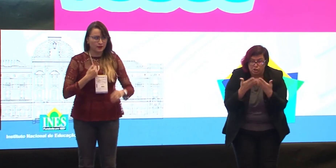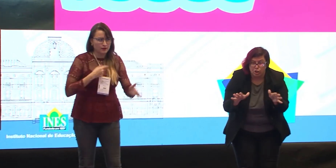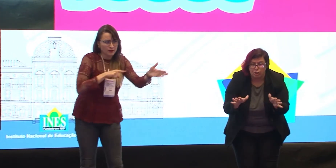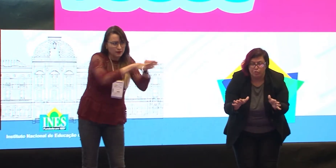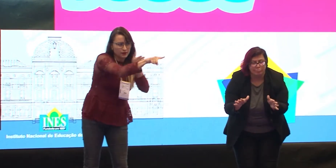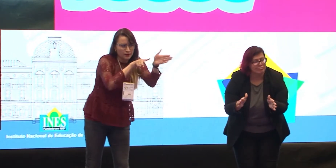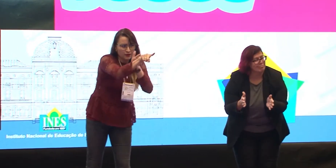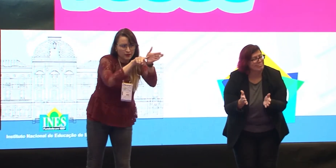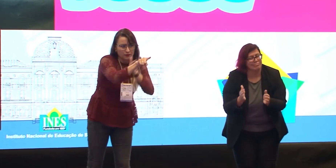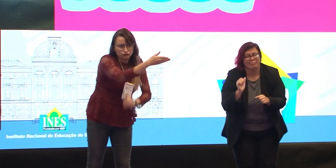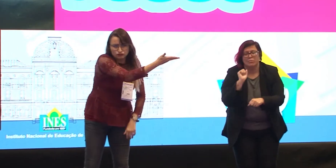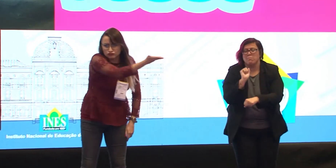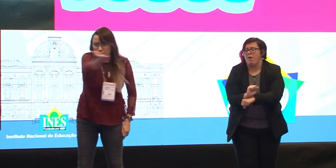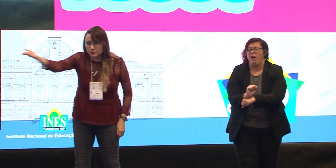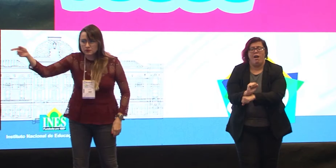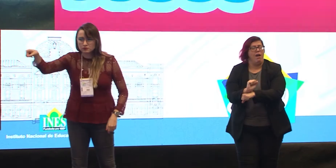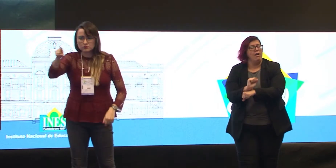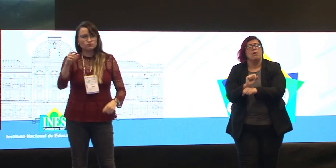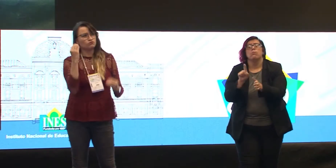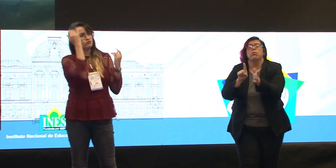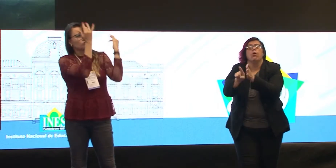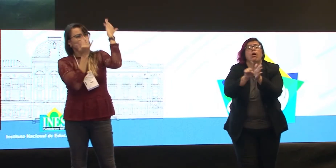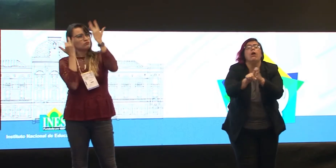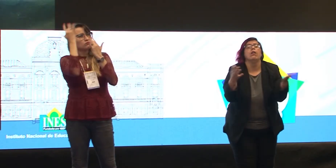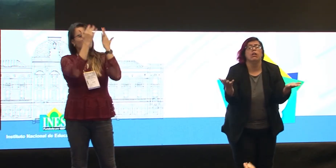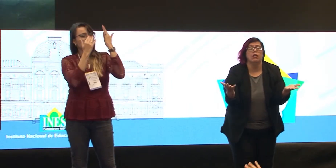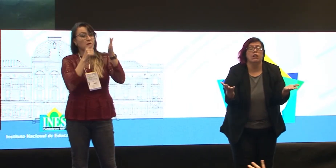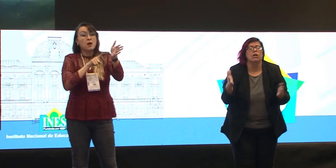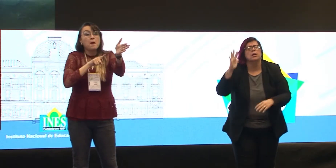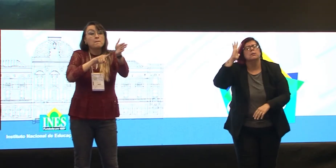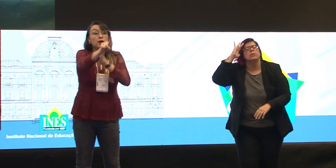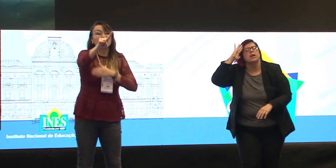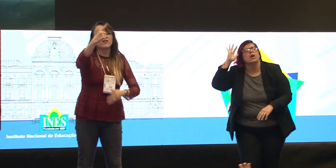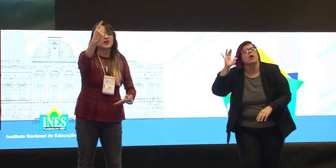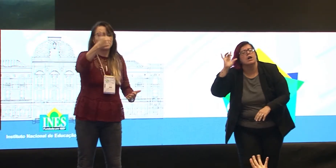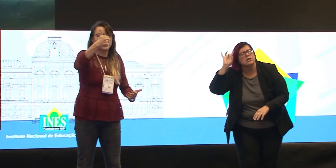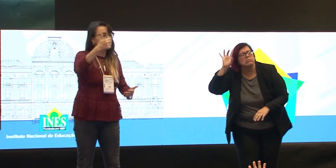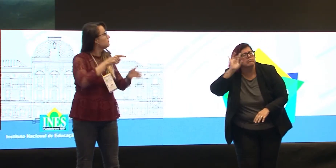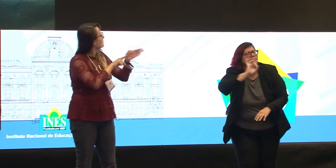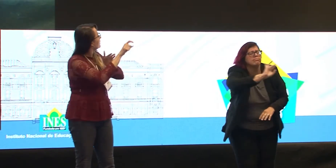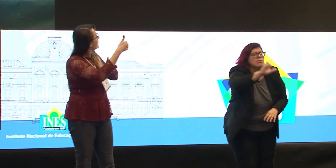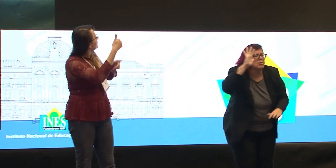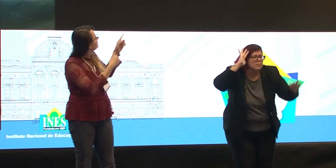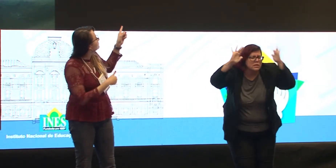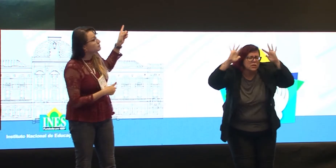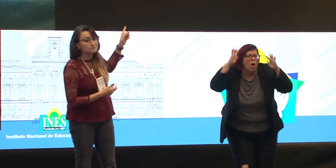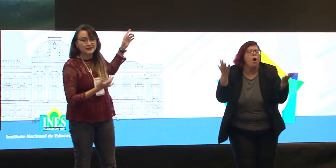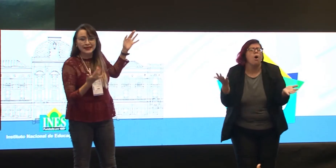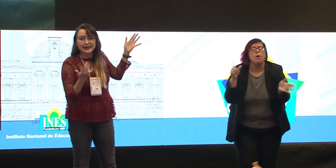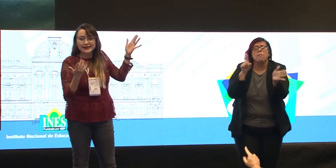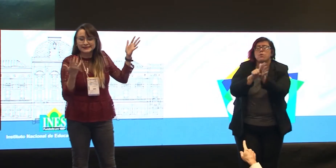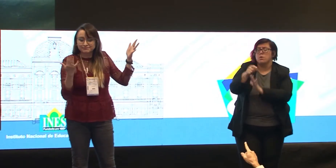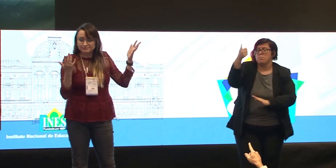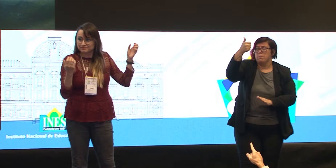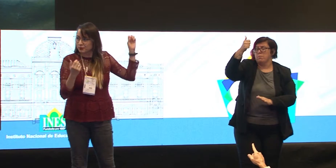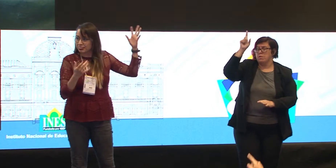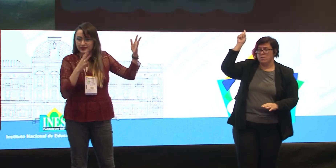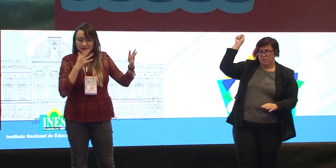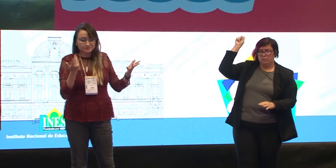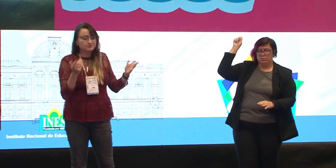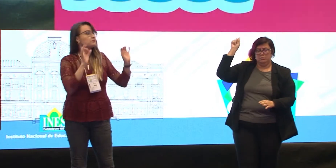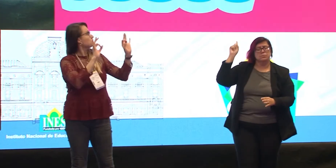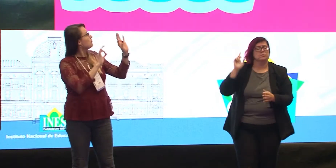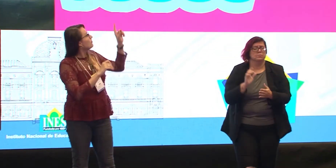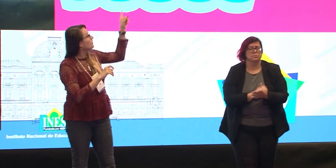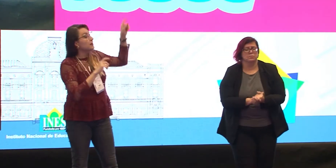seguir caminho, antes de seguir com o nosso destino, eu queria questionar vocês, fazer alguns questionamentos com relação à primeira pergunta